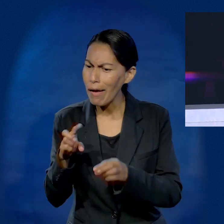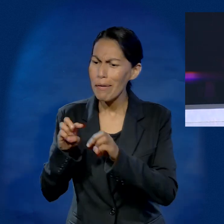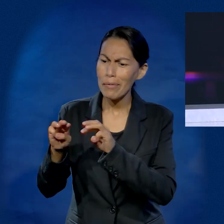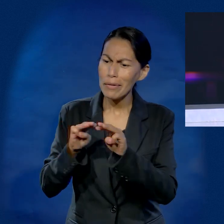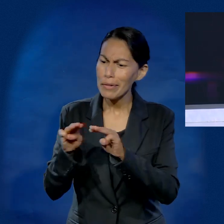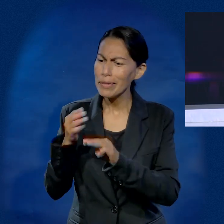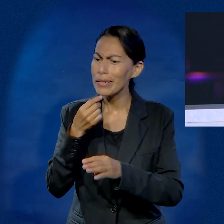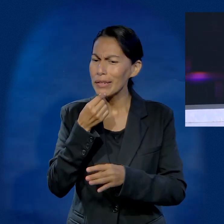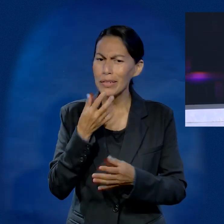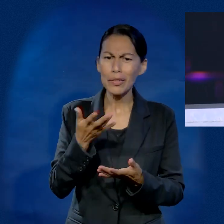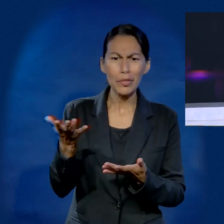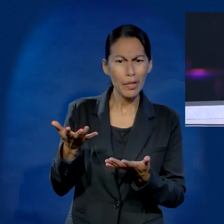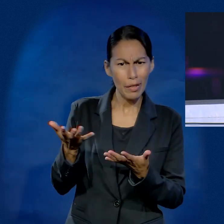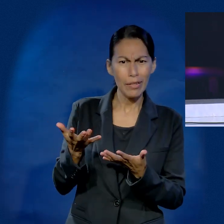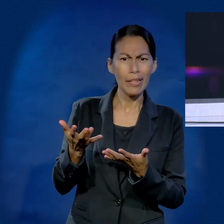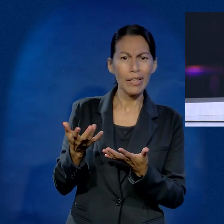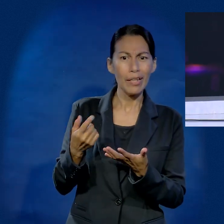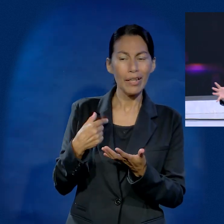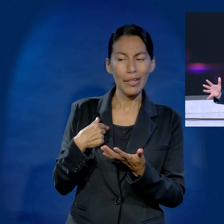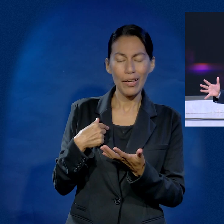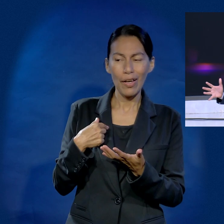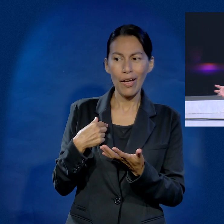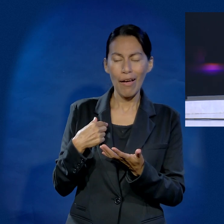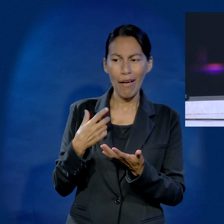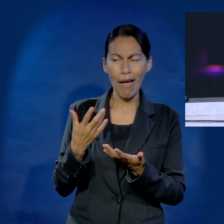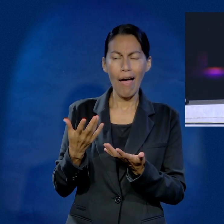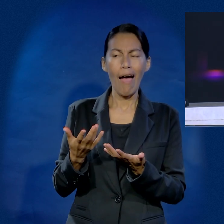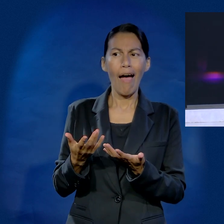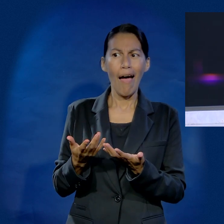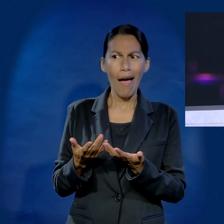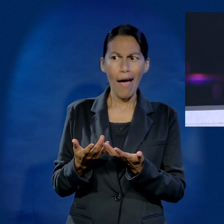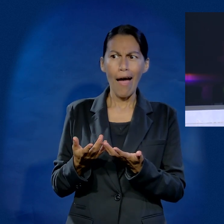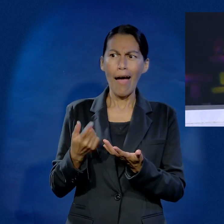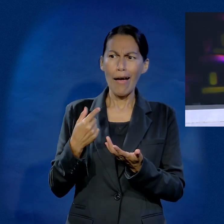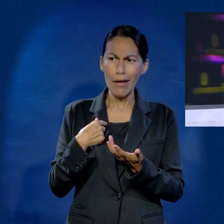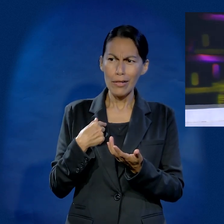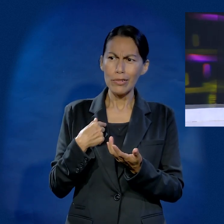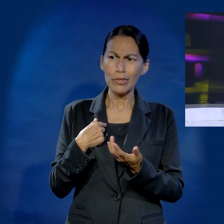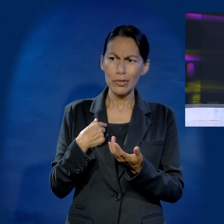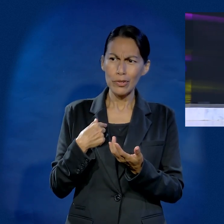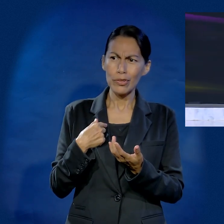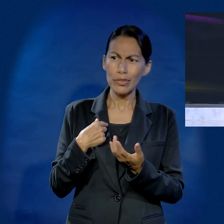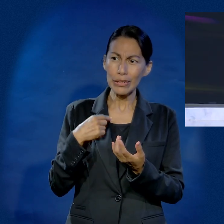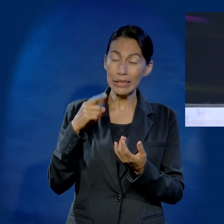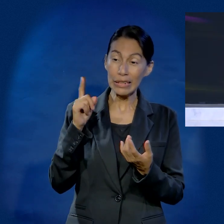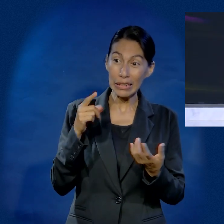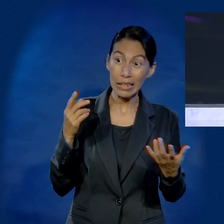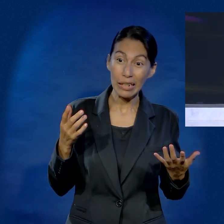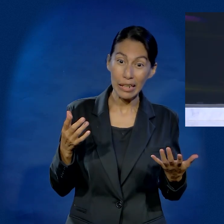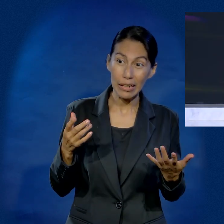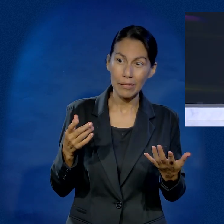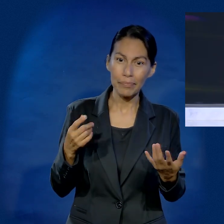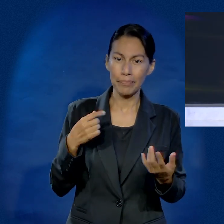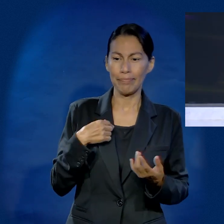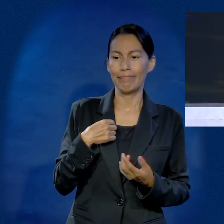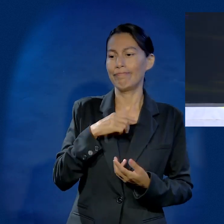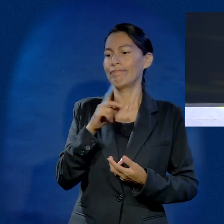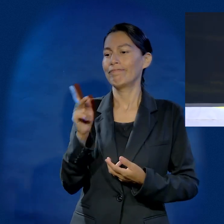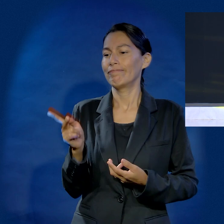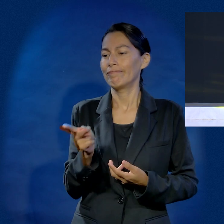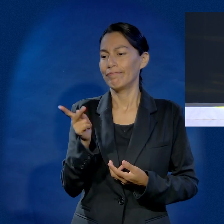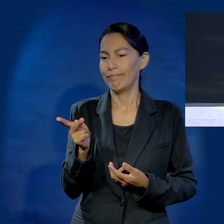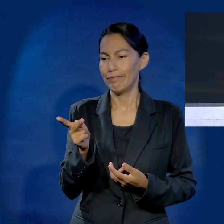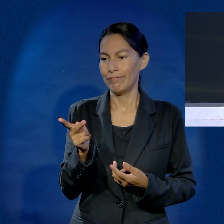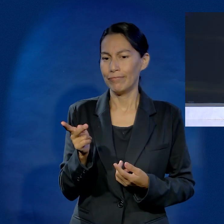infantil. Y empecé a acercar y ver todo lo que pasaba. Y empezó a nacer la ilusión. Dije, Señor, yo tengo que tener una señal,